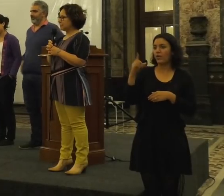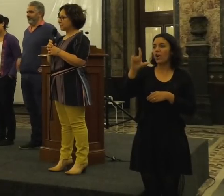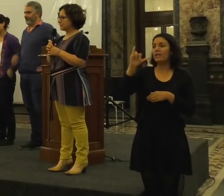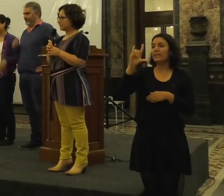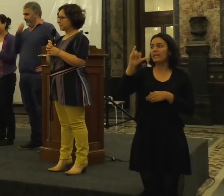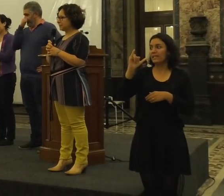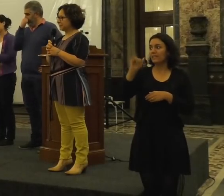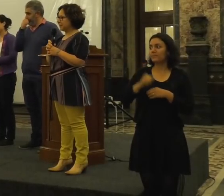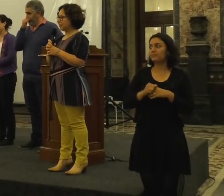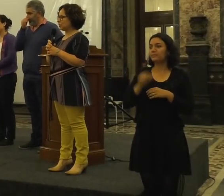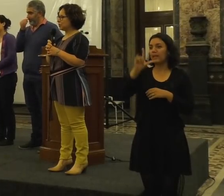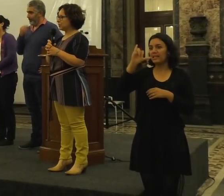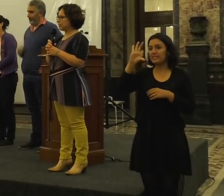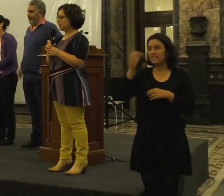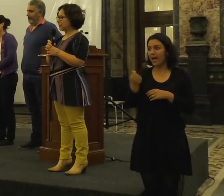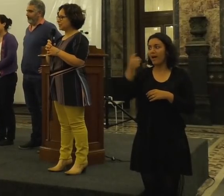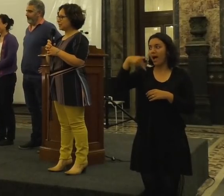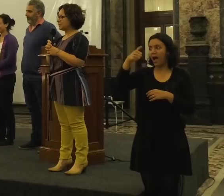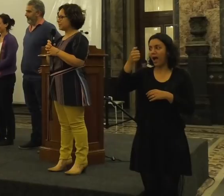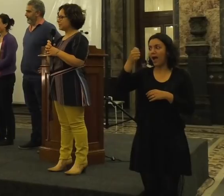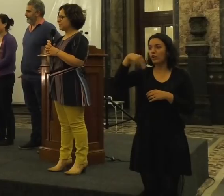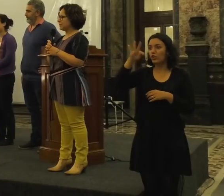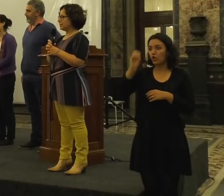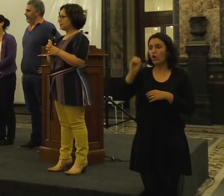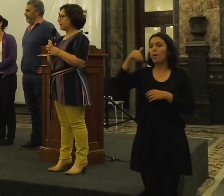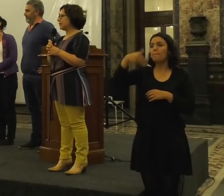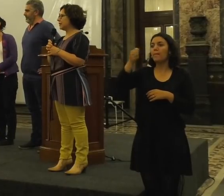Isa, Anto, Marce,